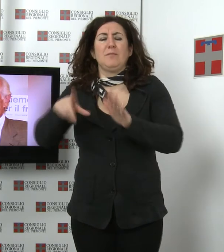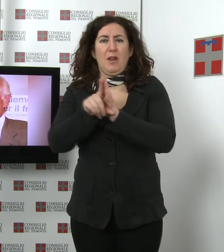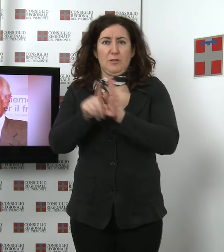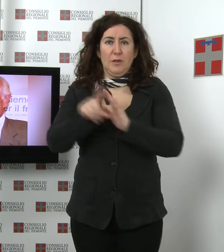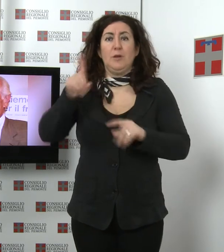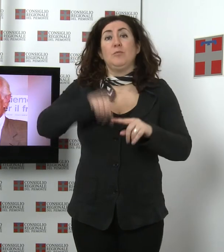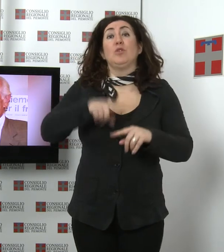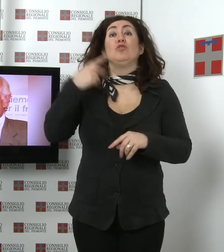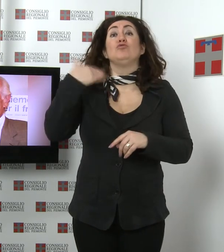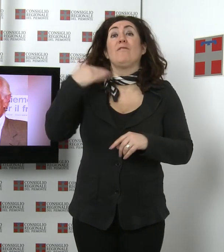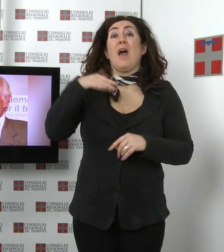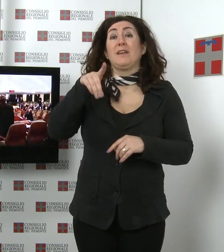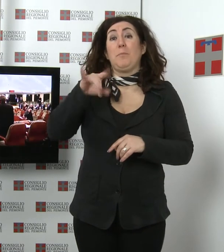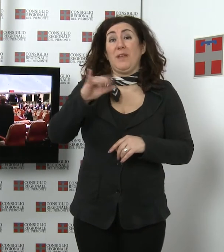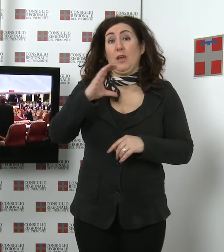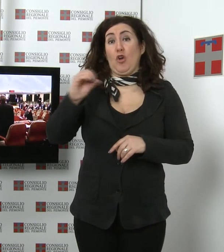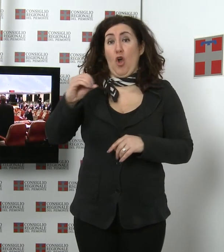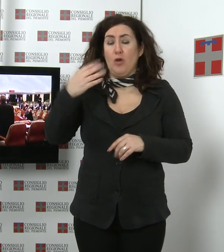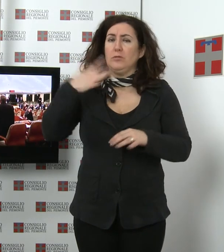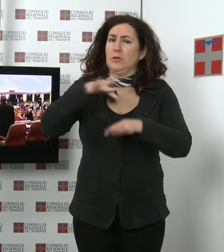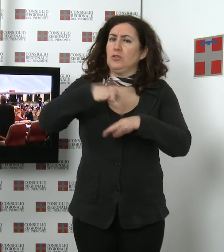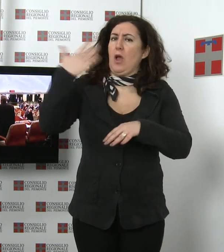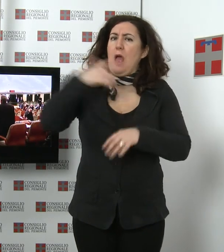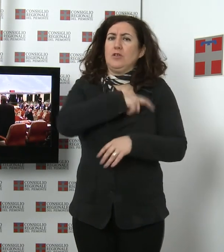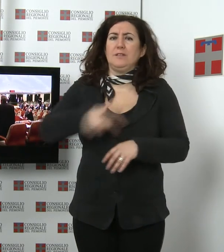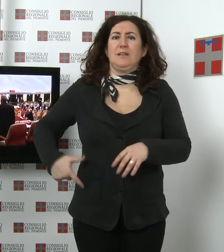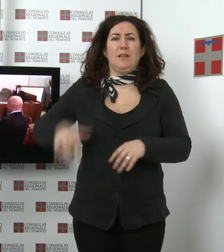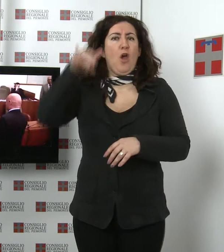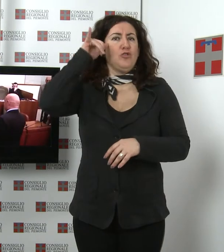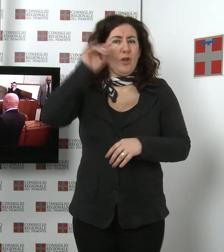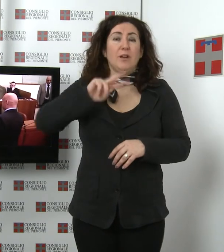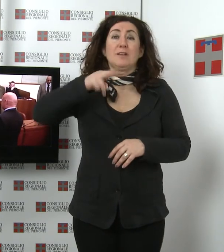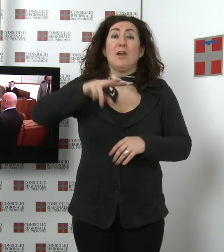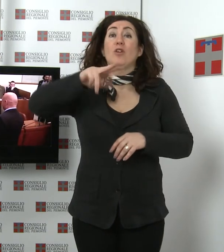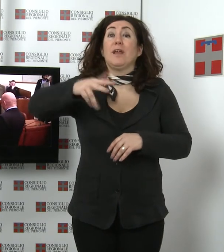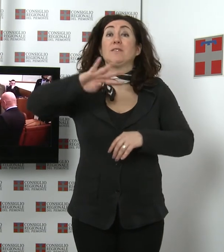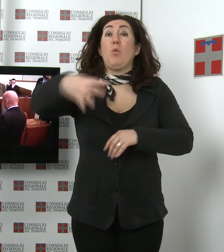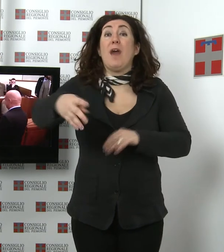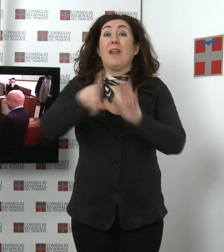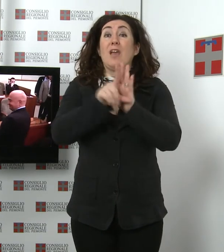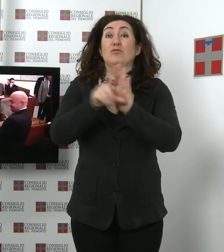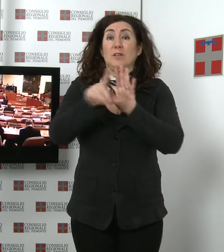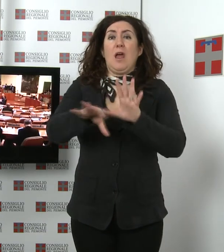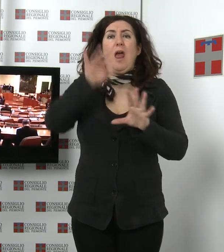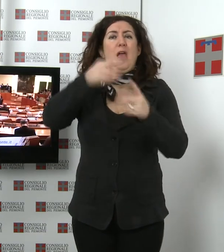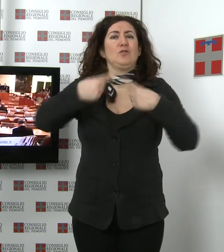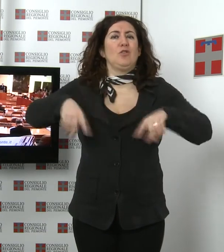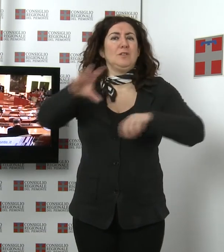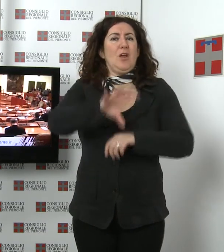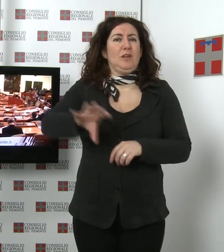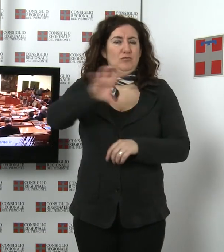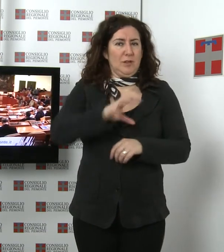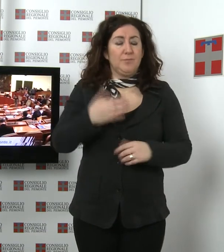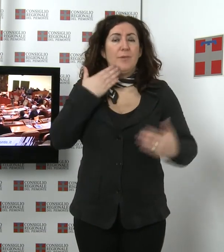scomparso il 3 gennaio, già sindaco di Torino, eletto in Consiglio regionale nella seconda, terza e quarta legislatura. L'Assemblea